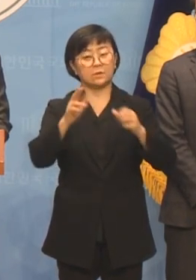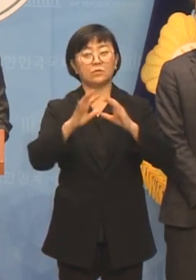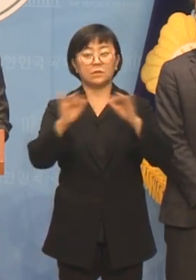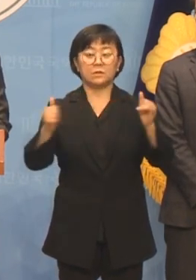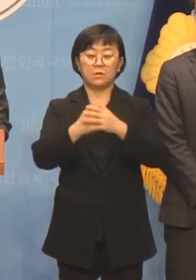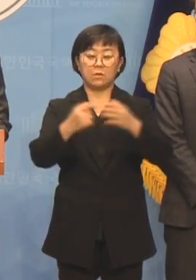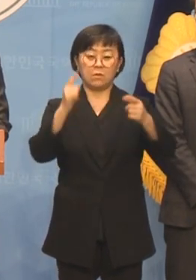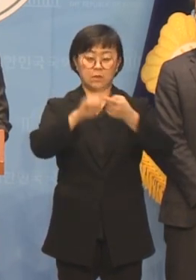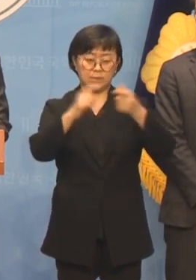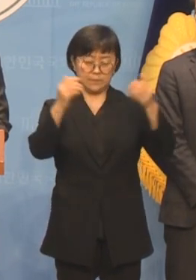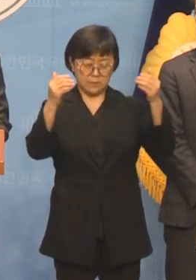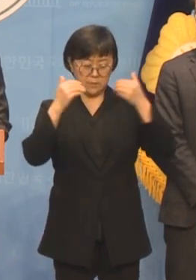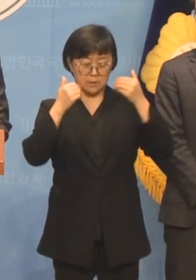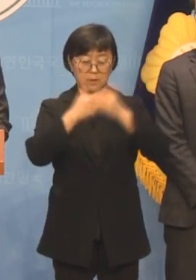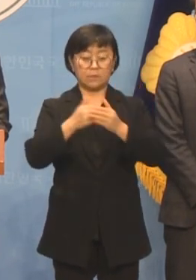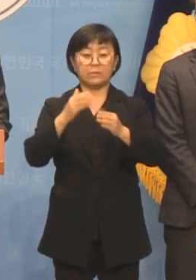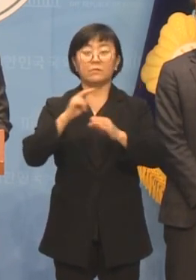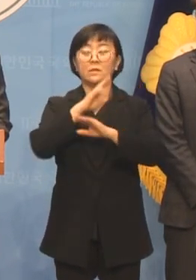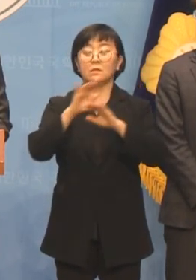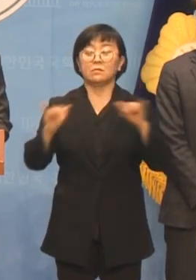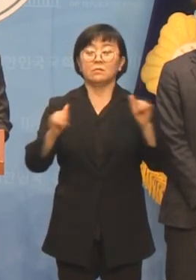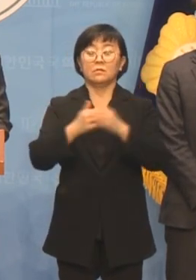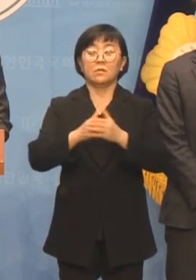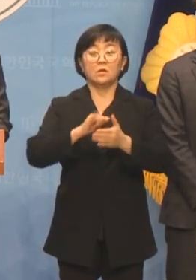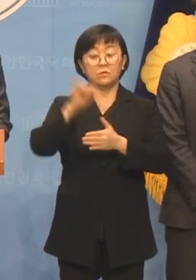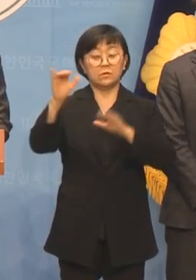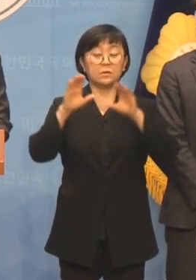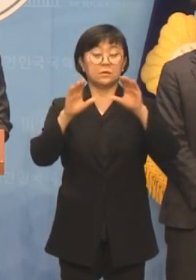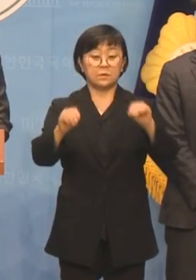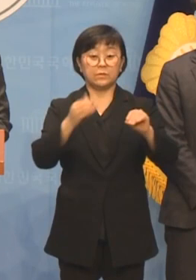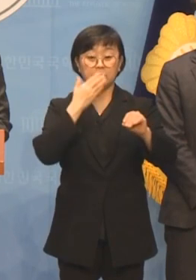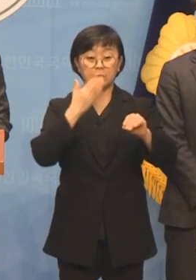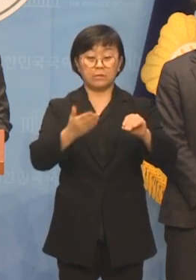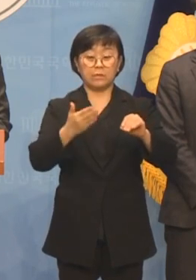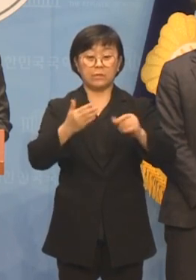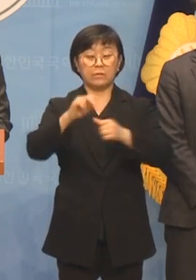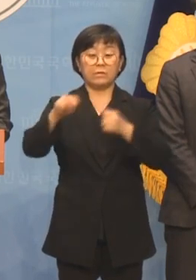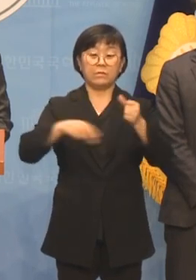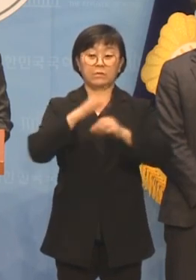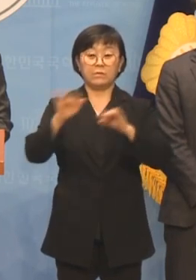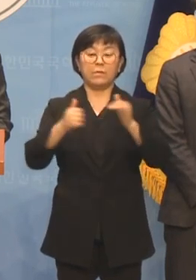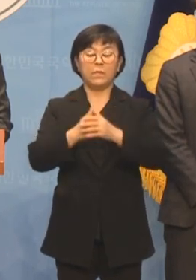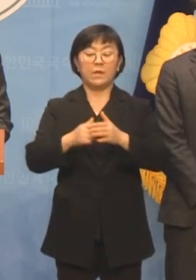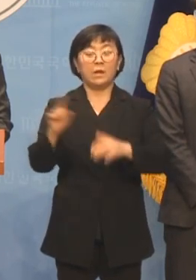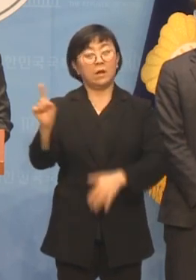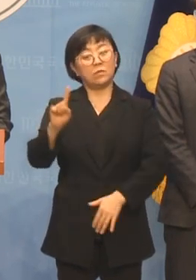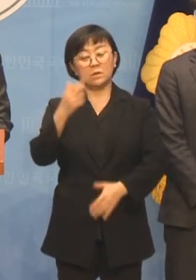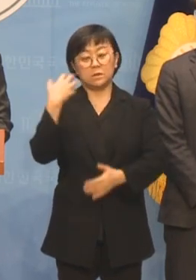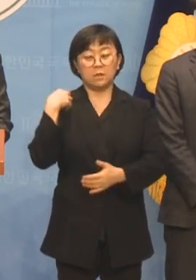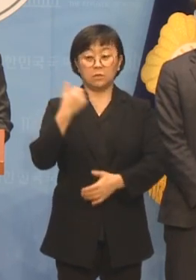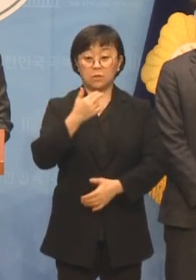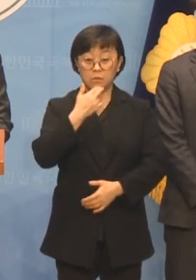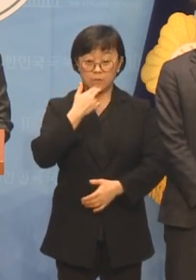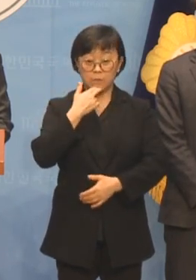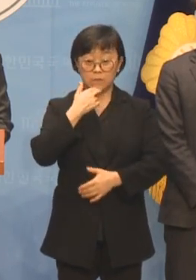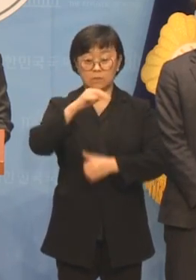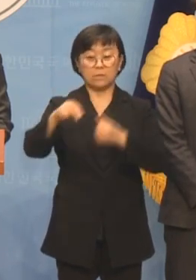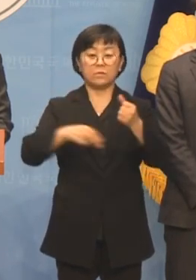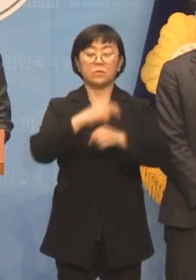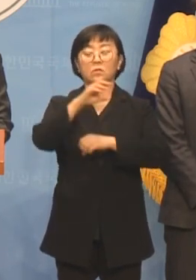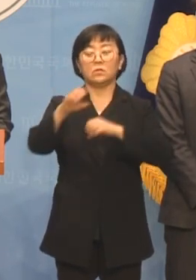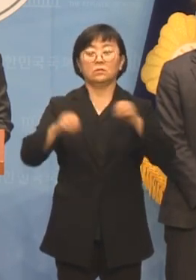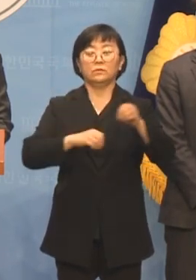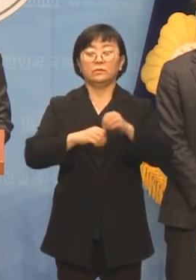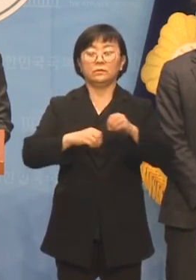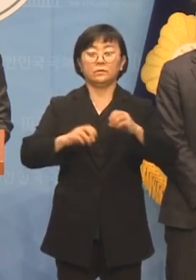국민적인 관심이 높은 사건의 핵심 피의자로 출국 금지 조치까지 이루어진 사람이 아무런 책임도 지지 않은 채